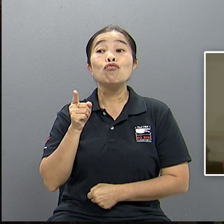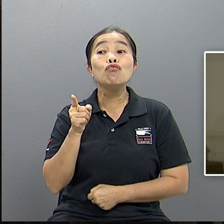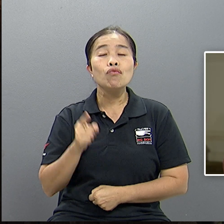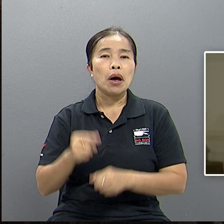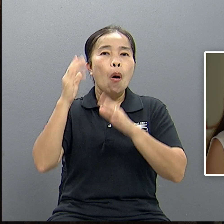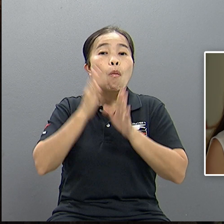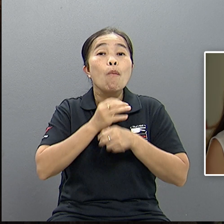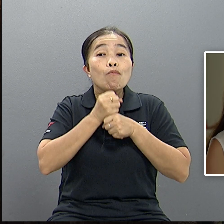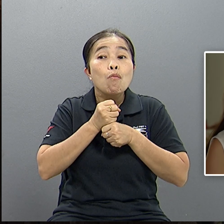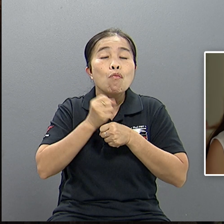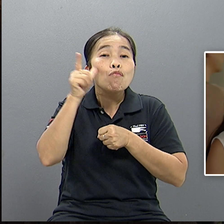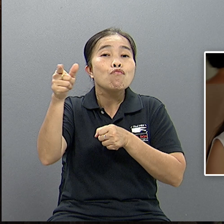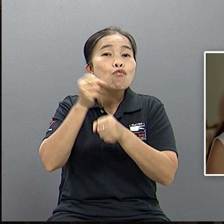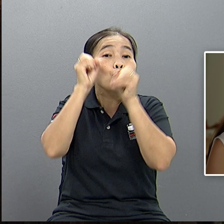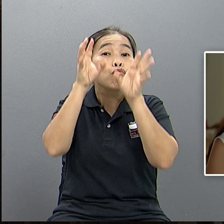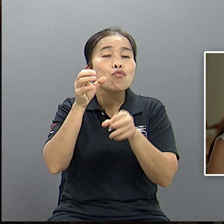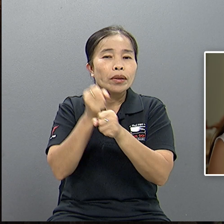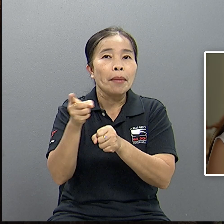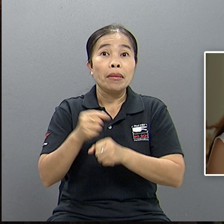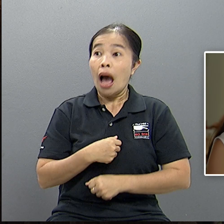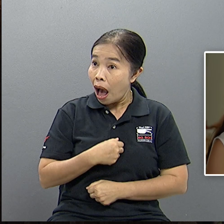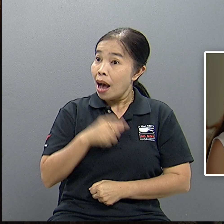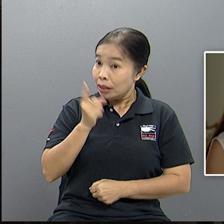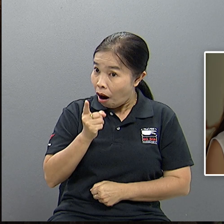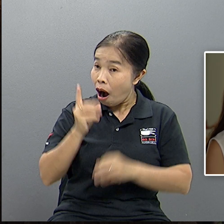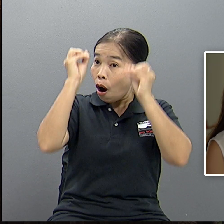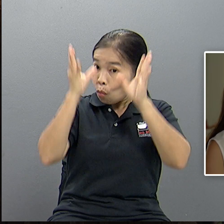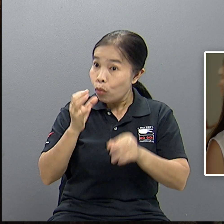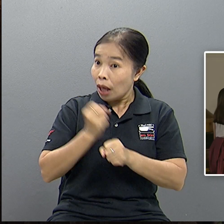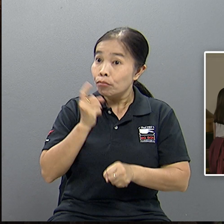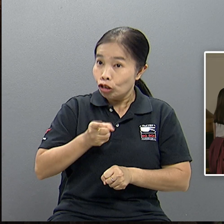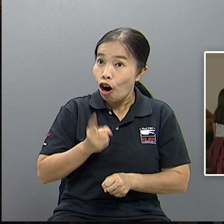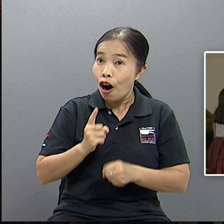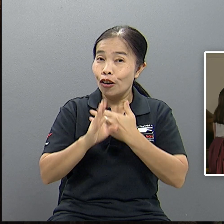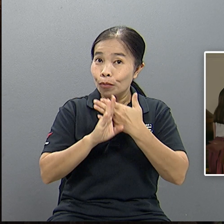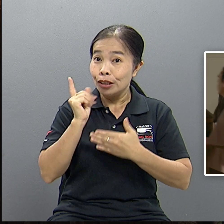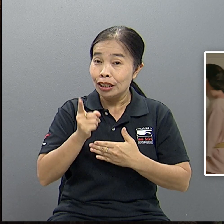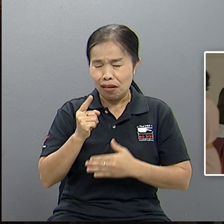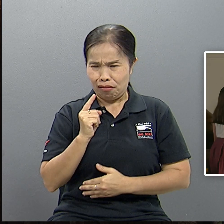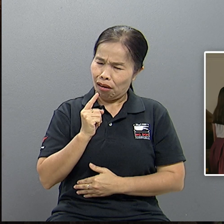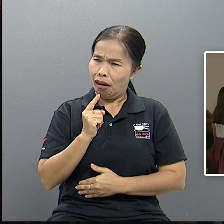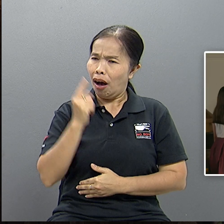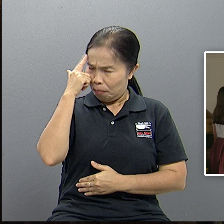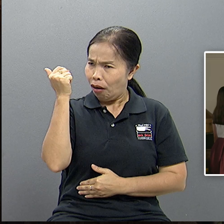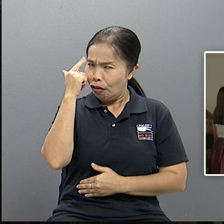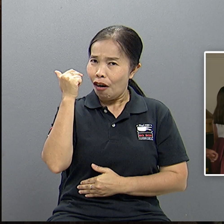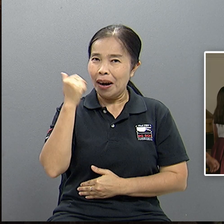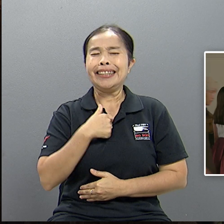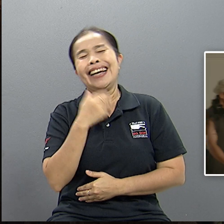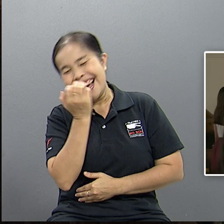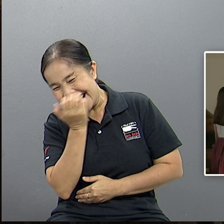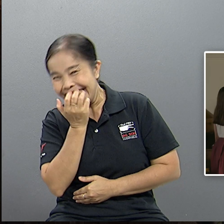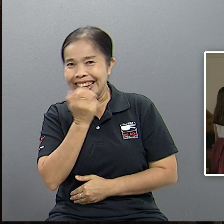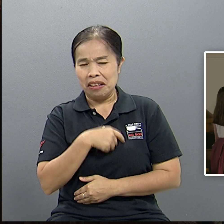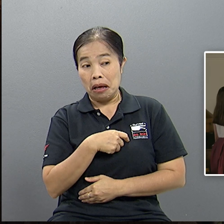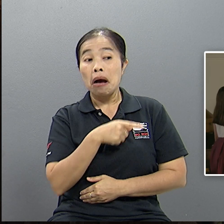ะ จริงหรือคุณป้าทำขนมฝรั่งเป็นด้วยหรือ สงสัยไม่เค